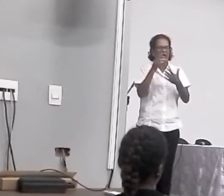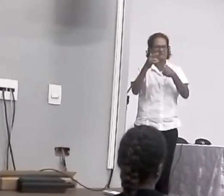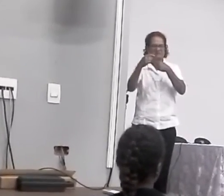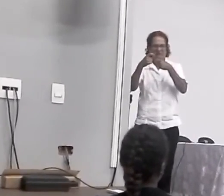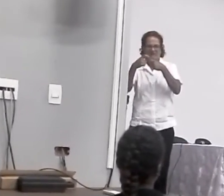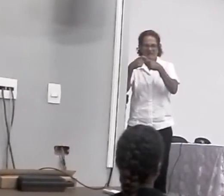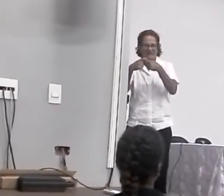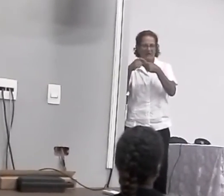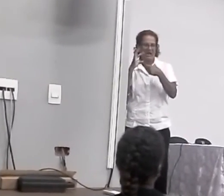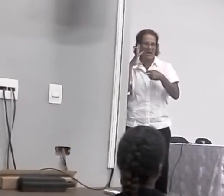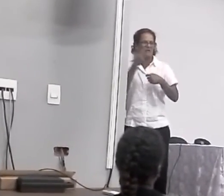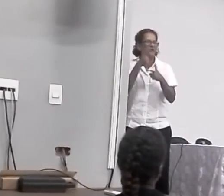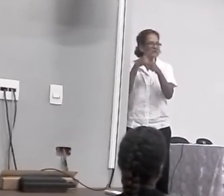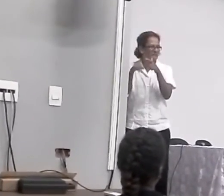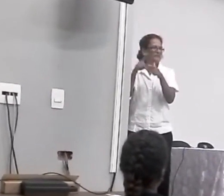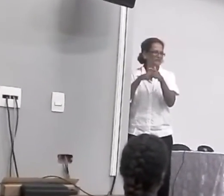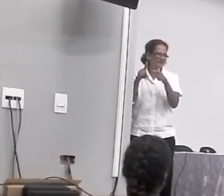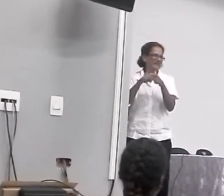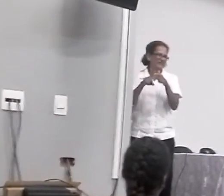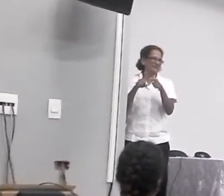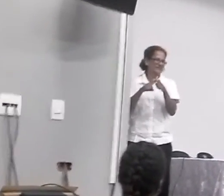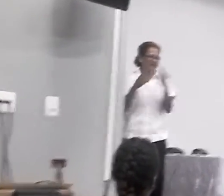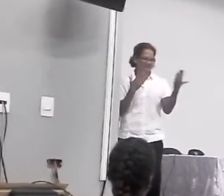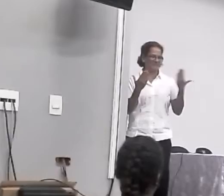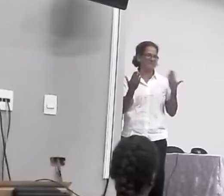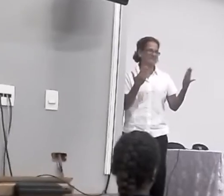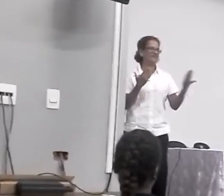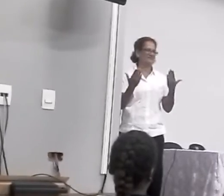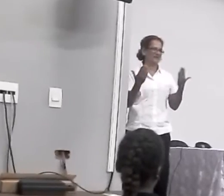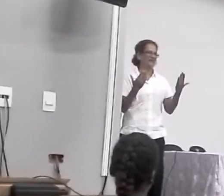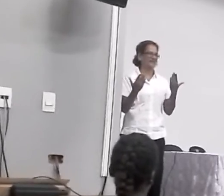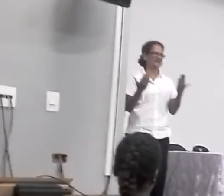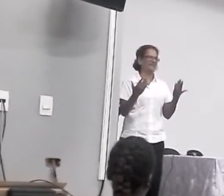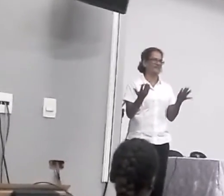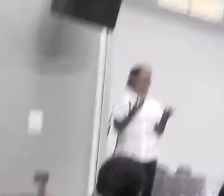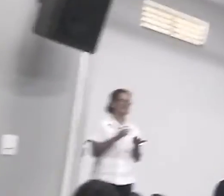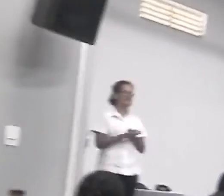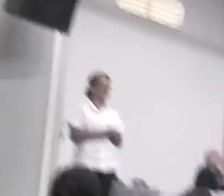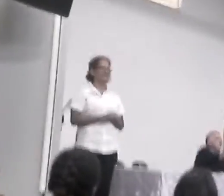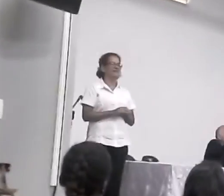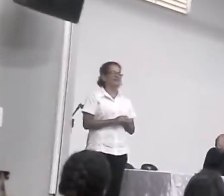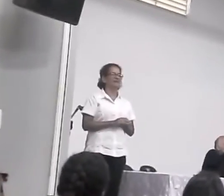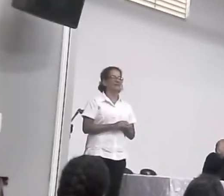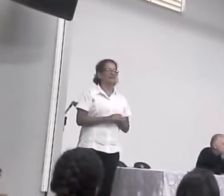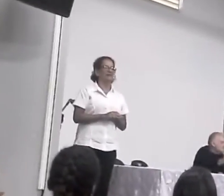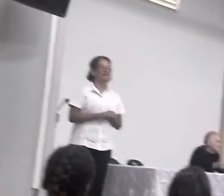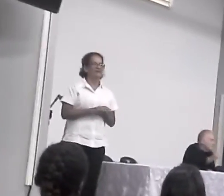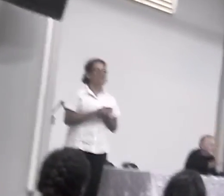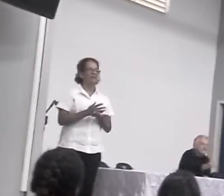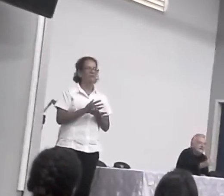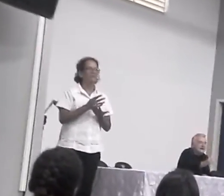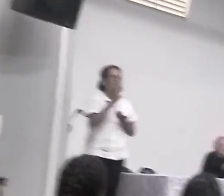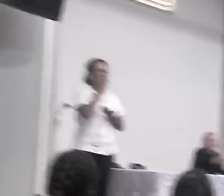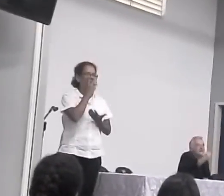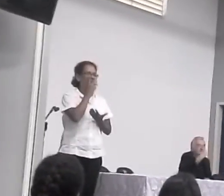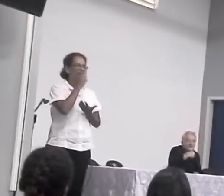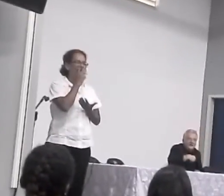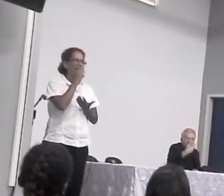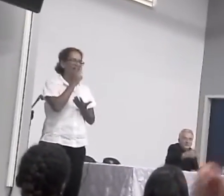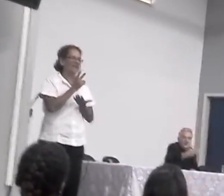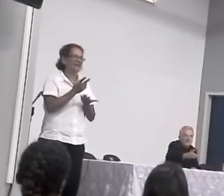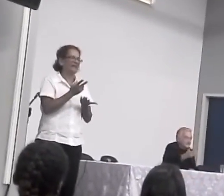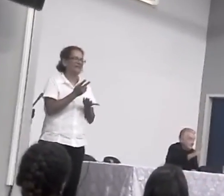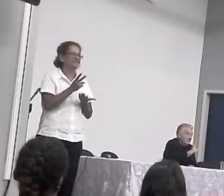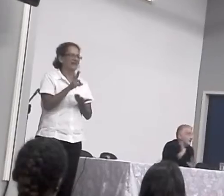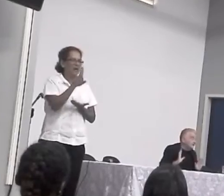A complexidade do mundo exterior, do contorno, é muito grande, e a instituição vai reduzir a complexidade